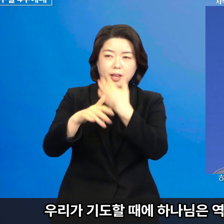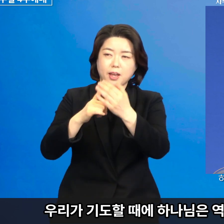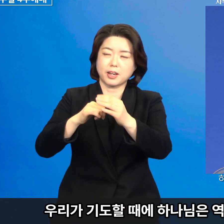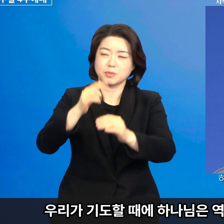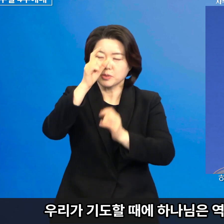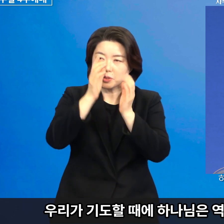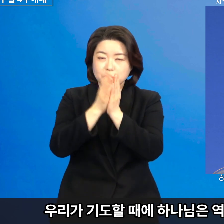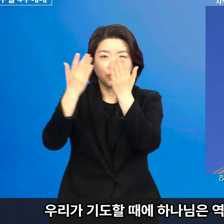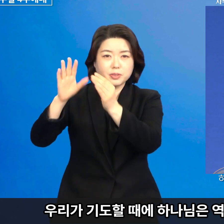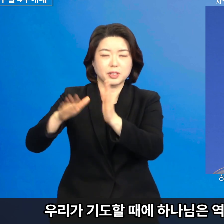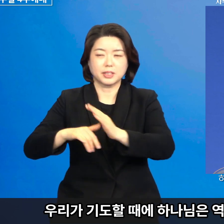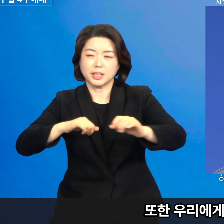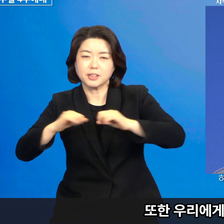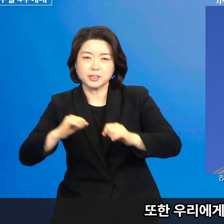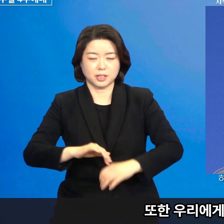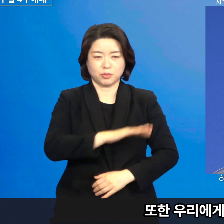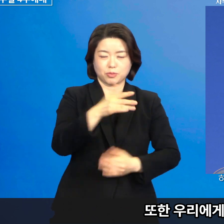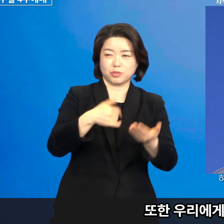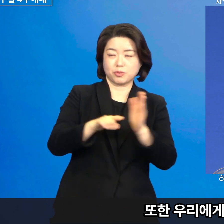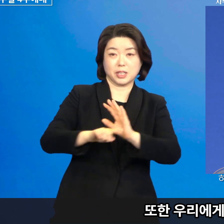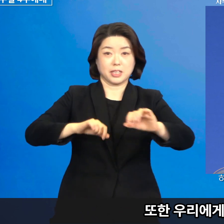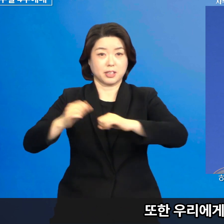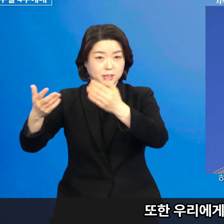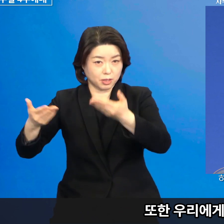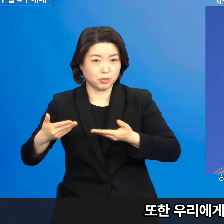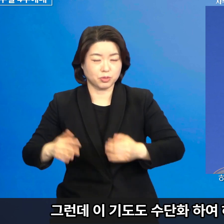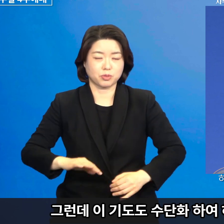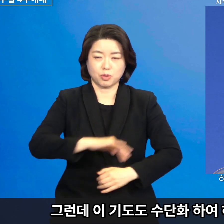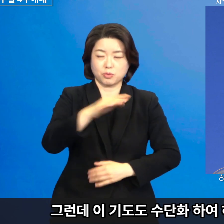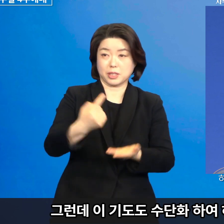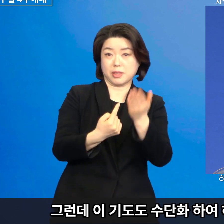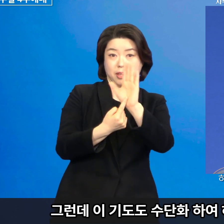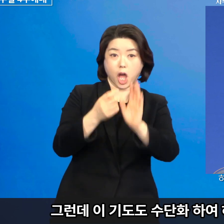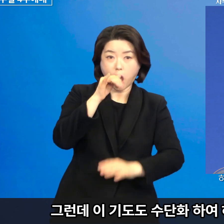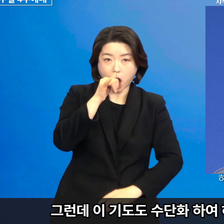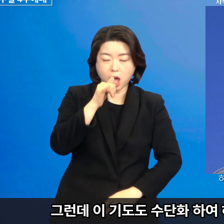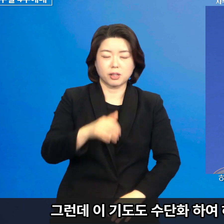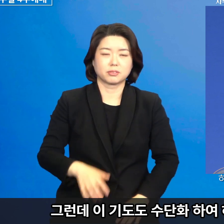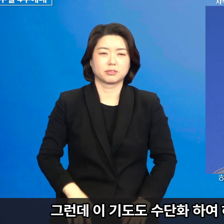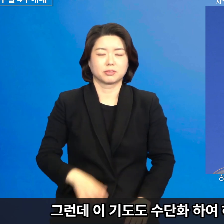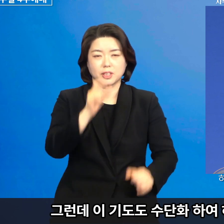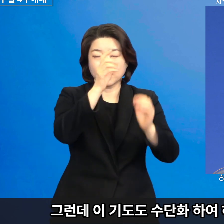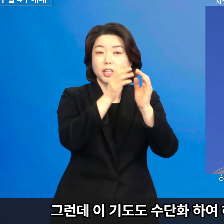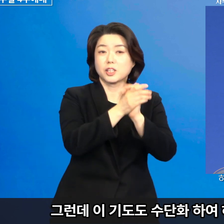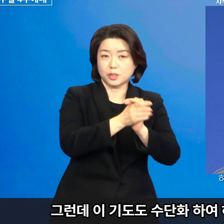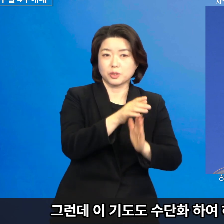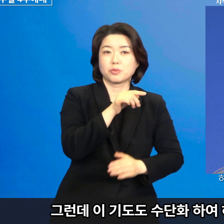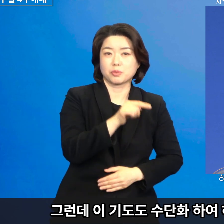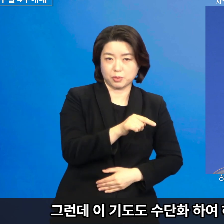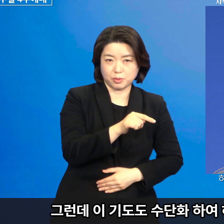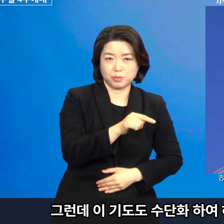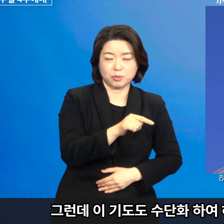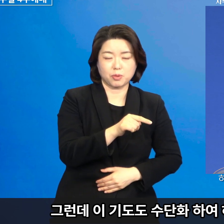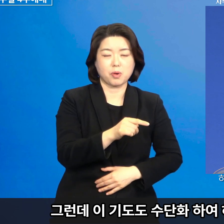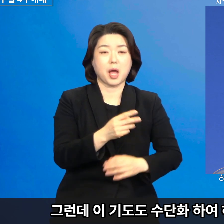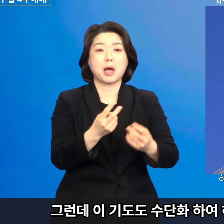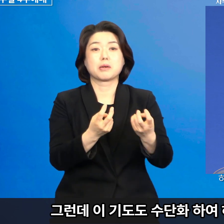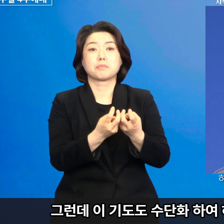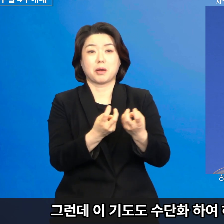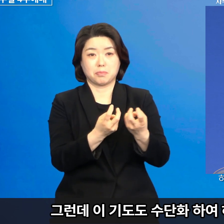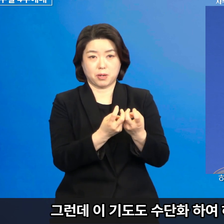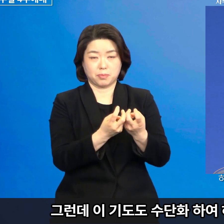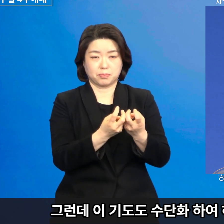역사하시고 우리 위해 일하시고 또한 우리에게 나타나시죠. 그런데 이 기도도 수단화하여